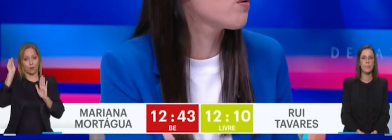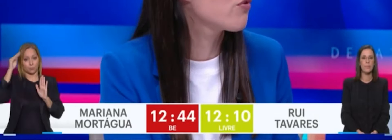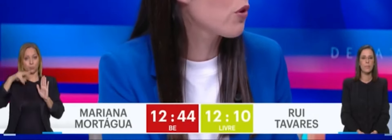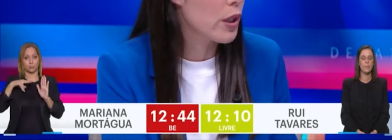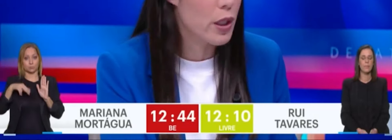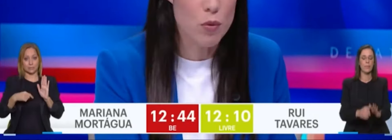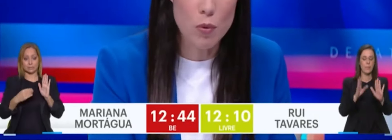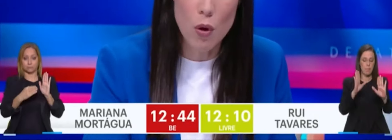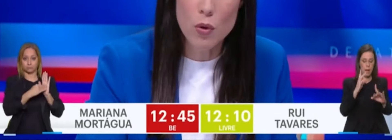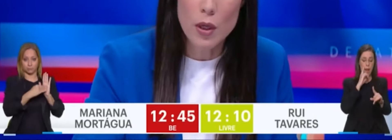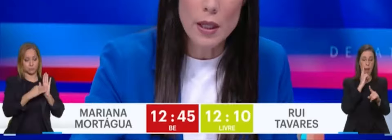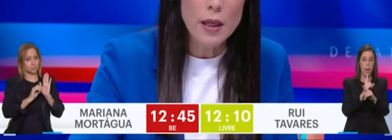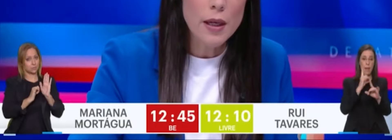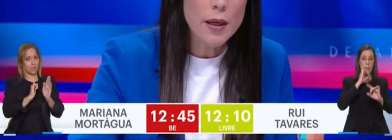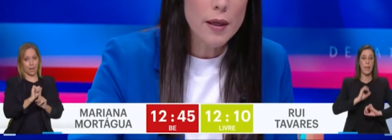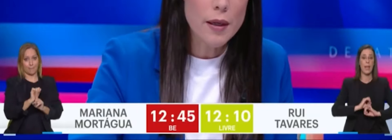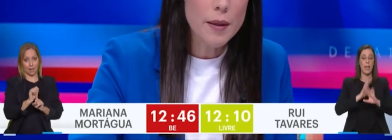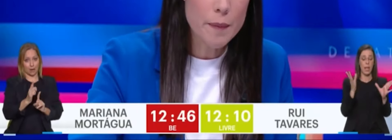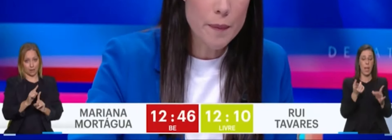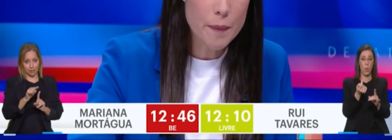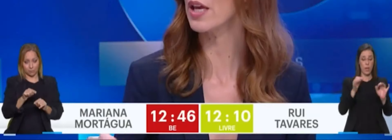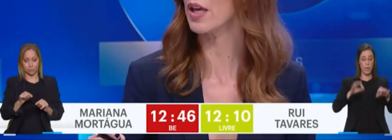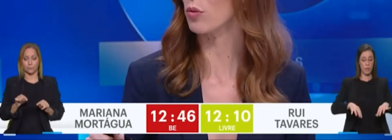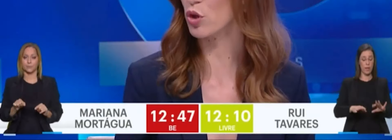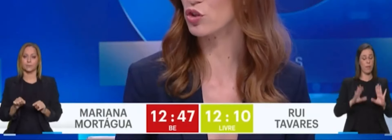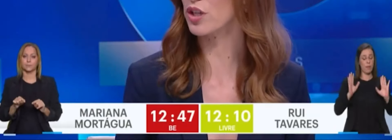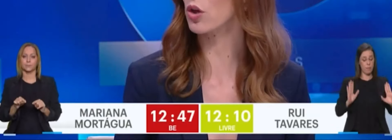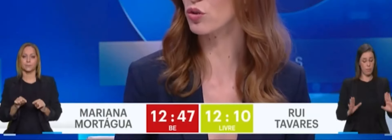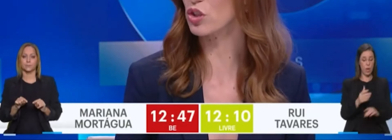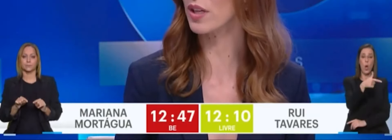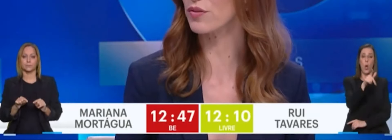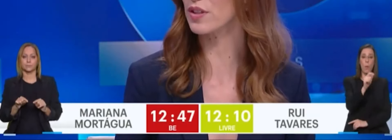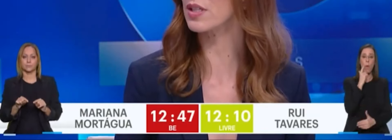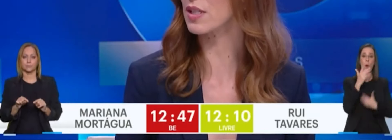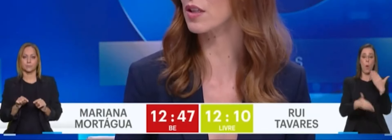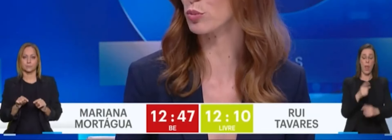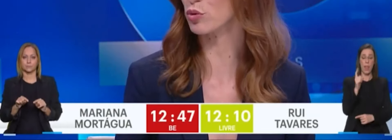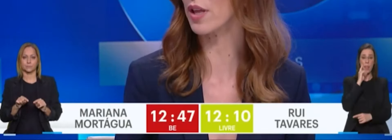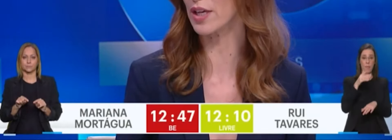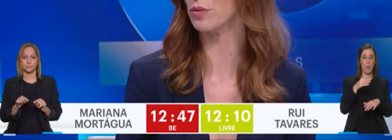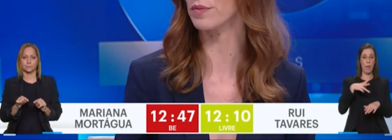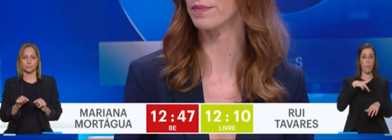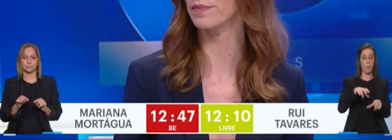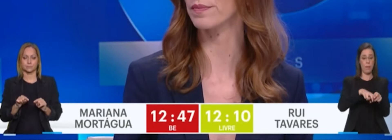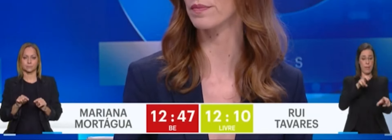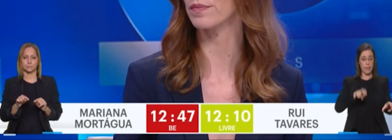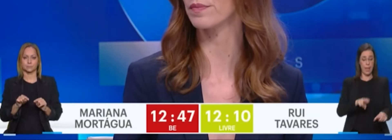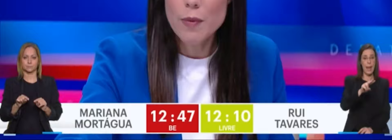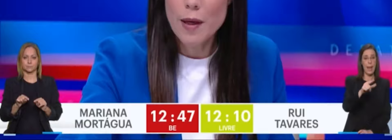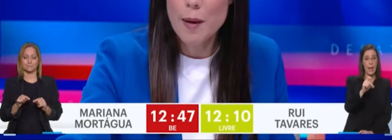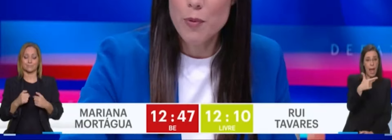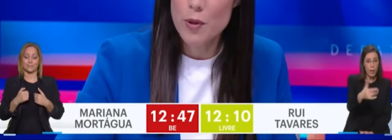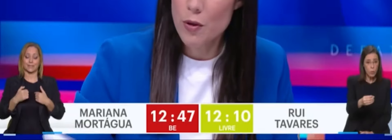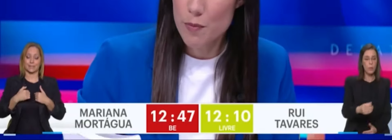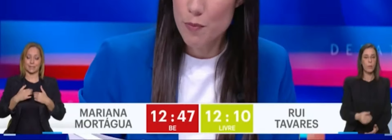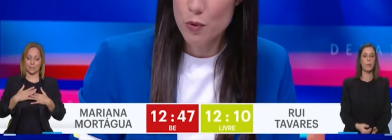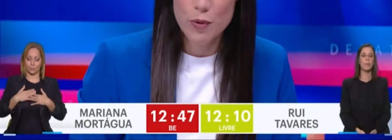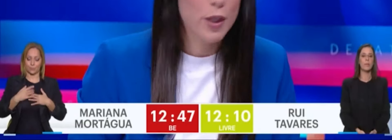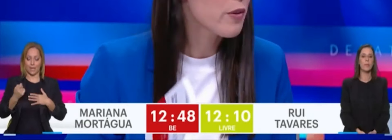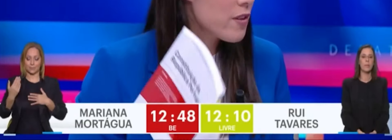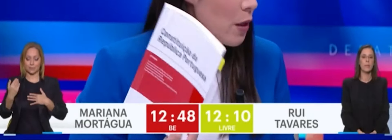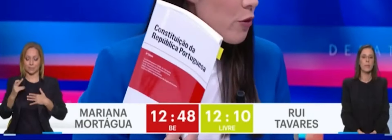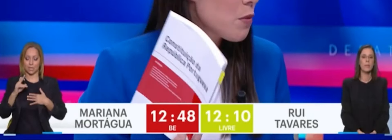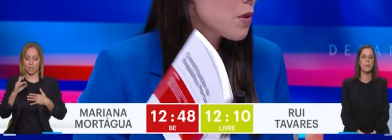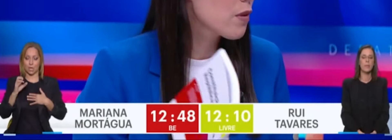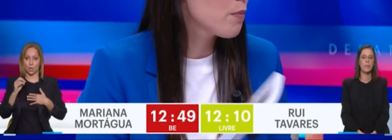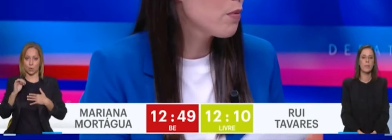a posição histó Aim só para que fique claro que já estamos mesmo na reta final o bloco de esquerda continua a defender a saída de Portugal da Nato e eu há pouco rosa perguntou-me